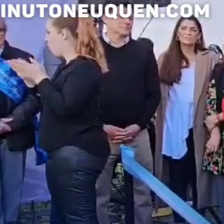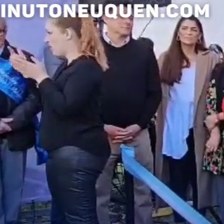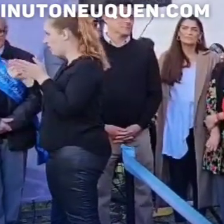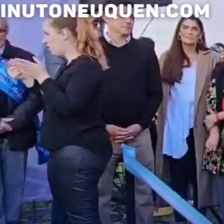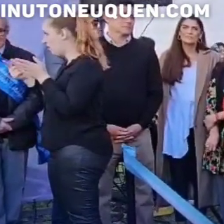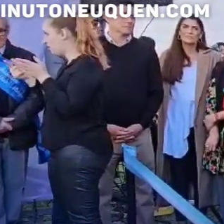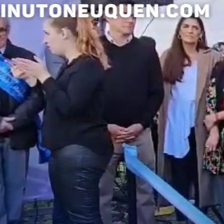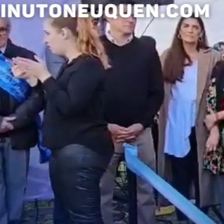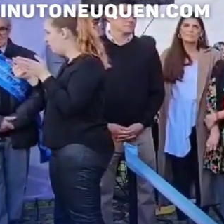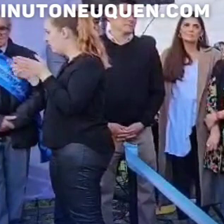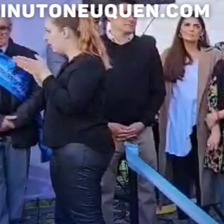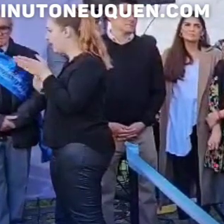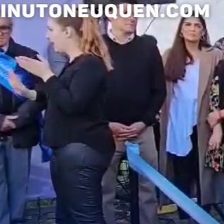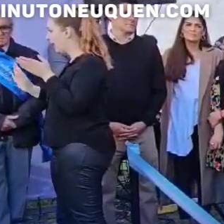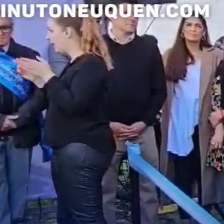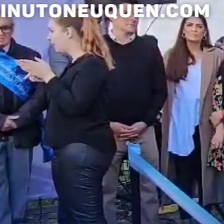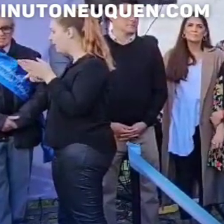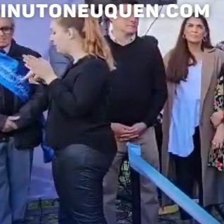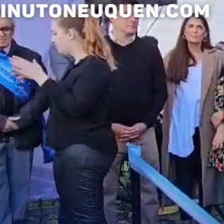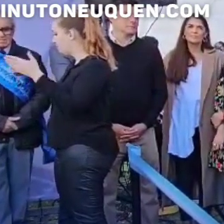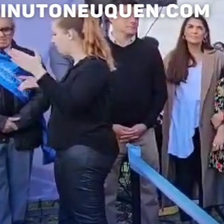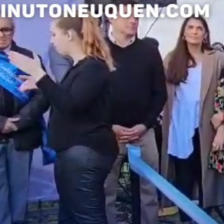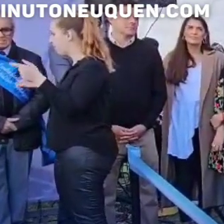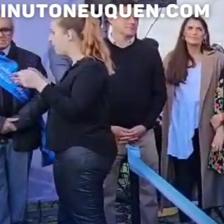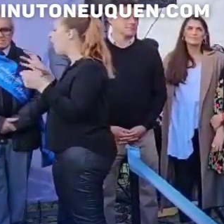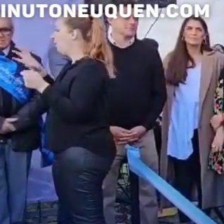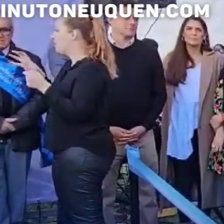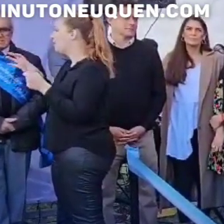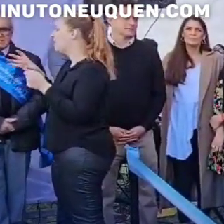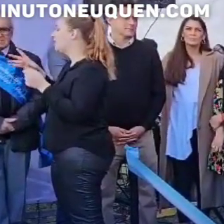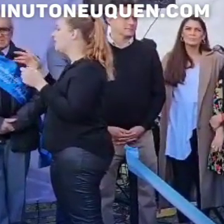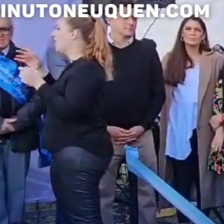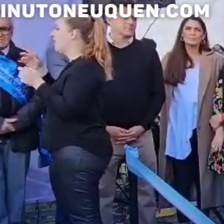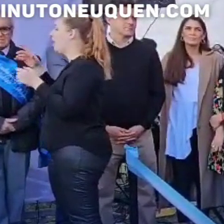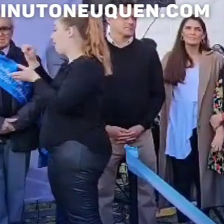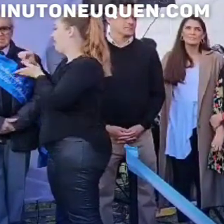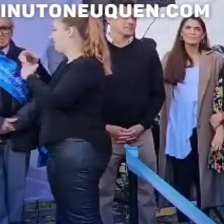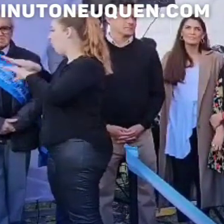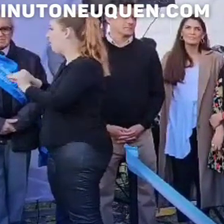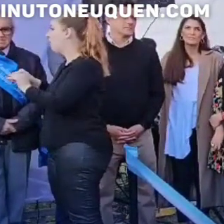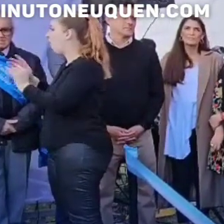Y hay ese gran capital que tiene la provincia del país, que es las juventudes.